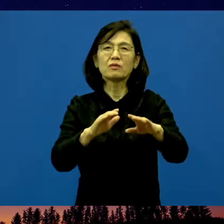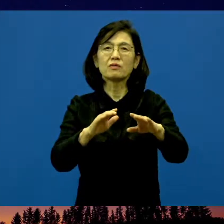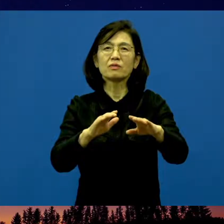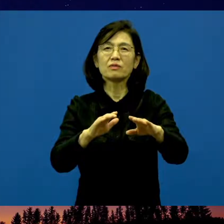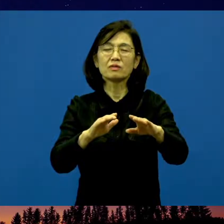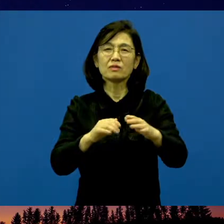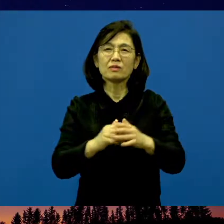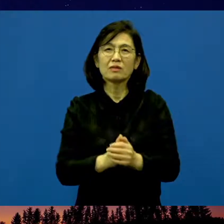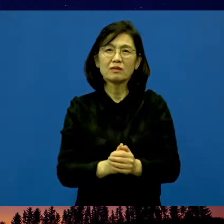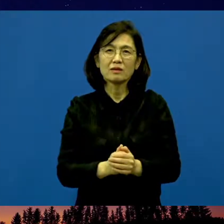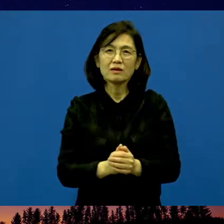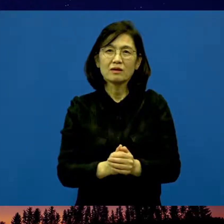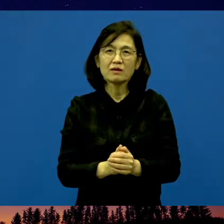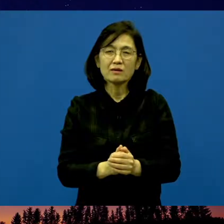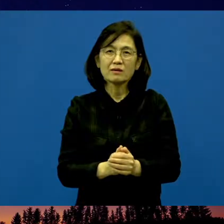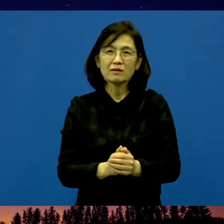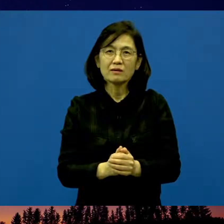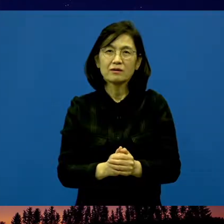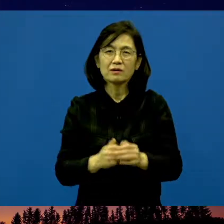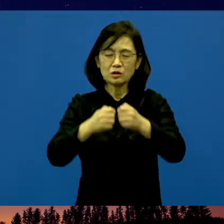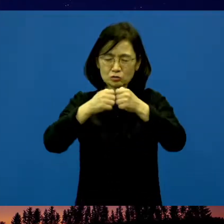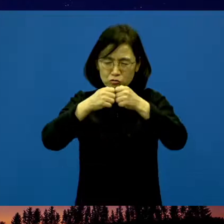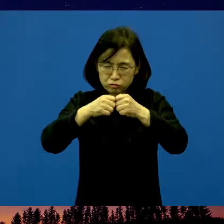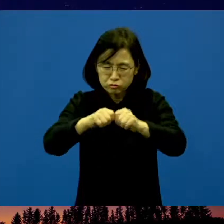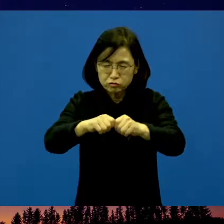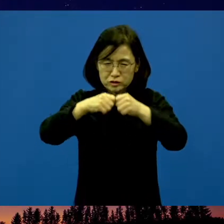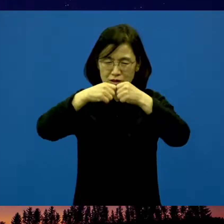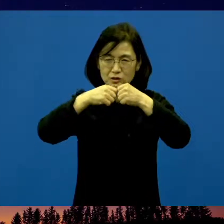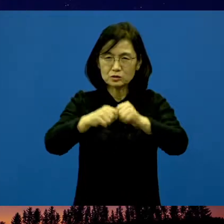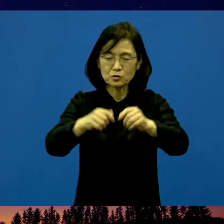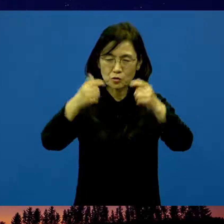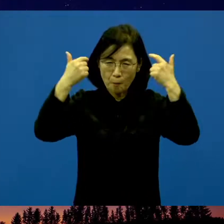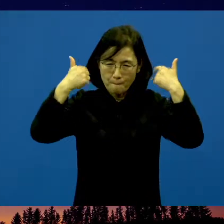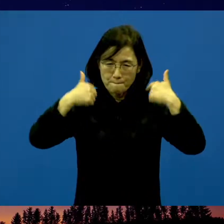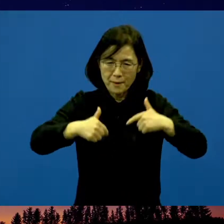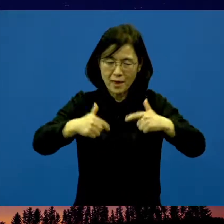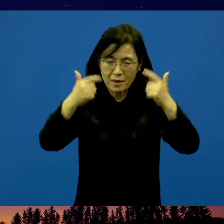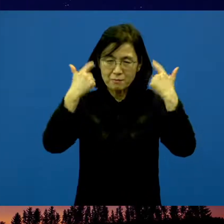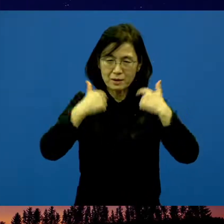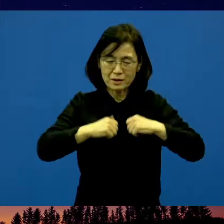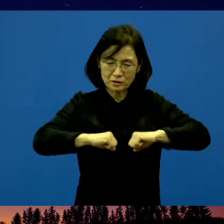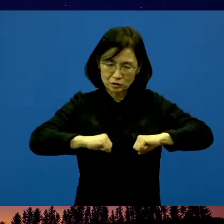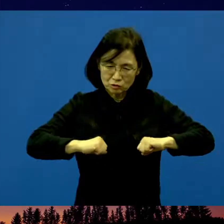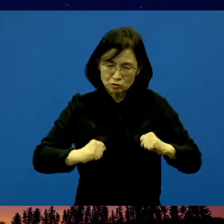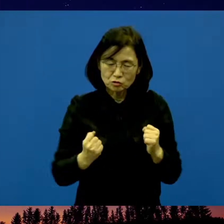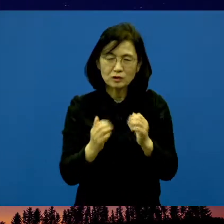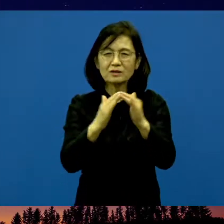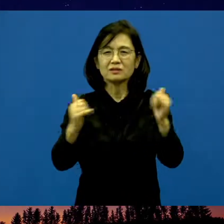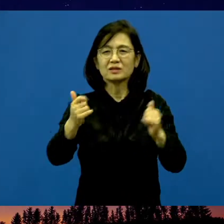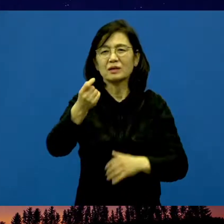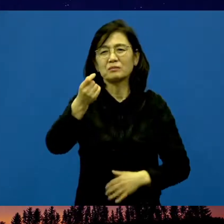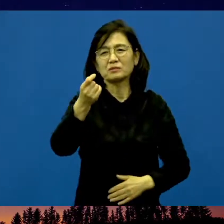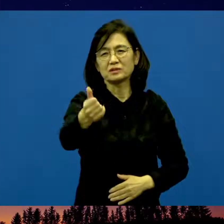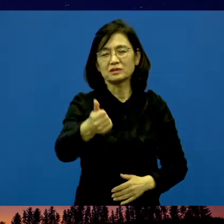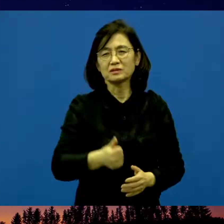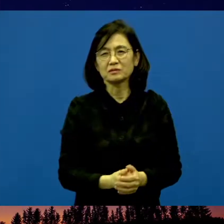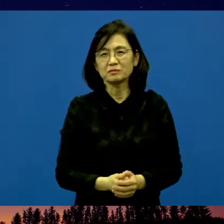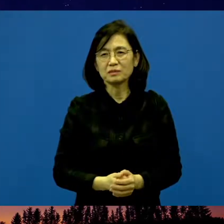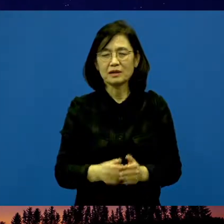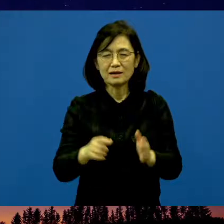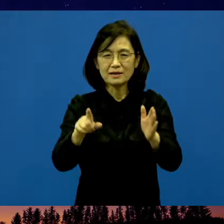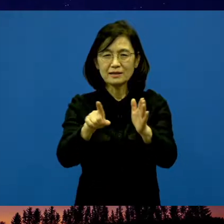쥐고 그러는데 구체적으로 순종의 삶으로 이어지는 사람은 적어요. 그렇죠? 신앙의